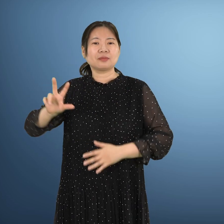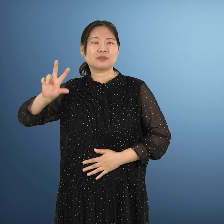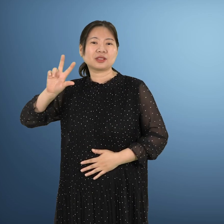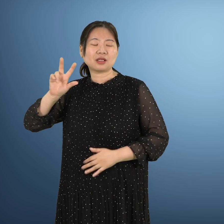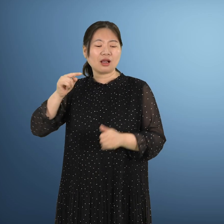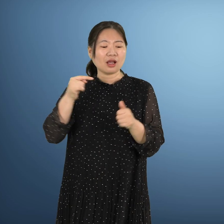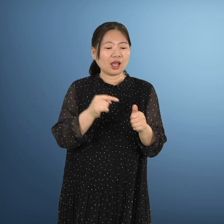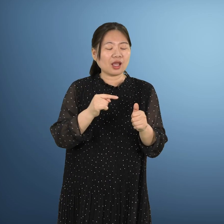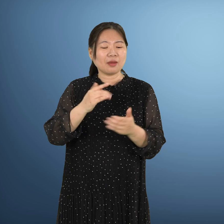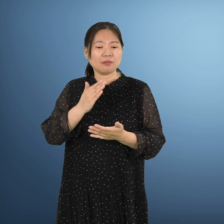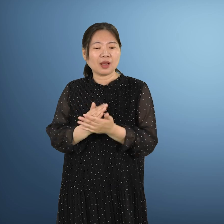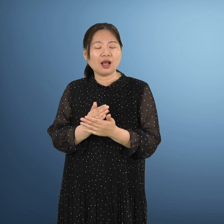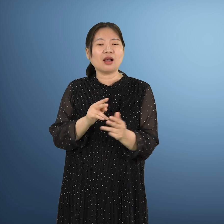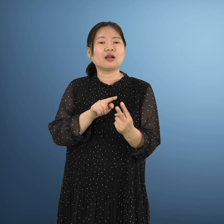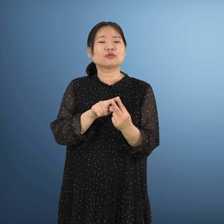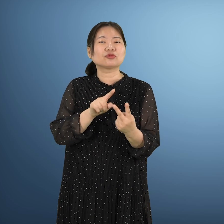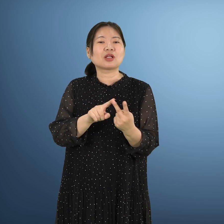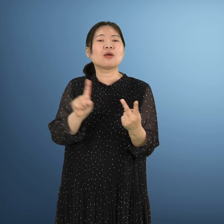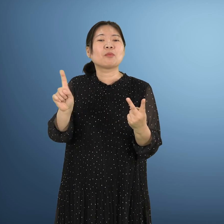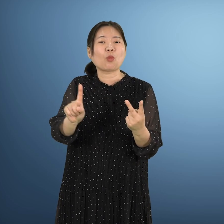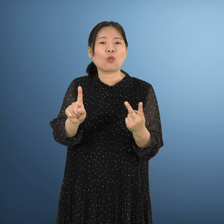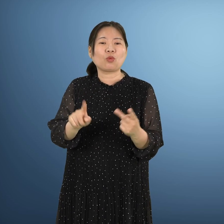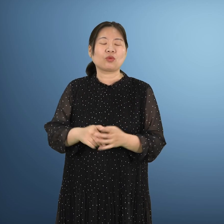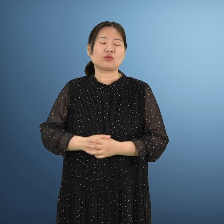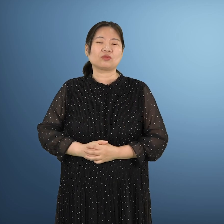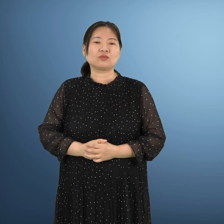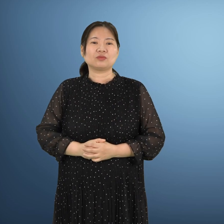맹세하라 그랬습니까? 하지 말라 그랬습니까?